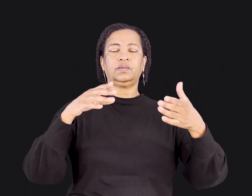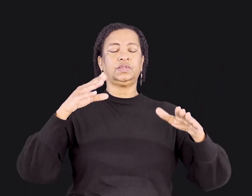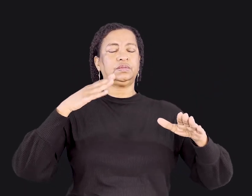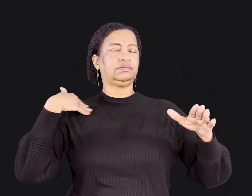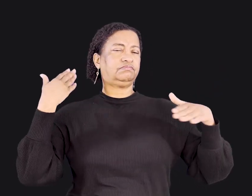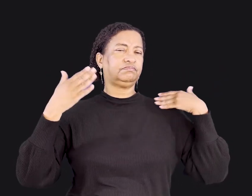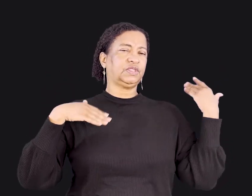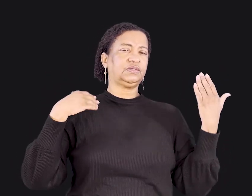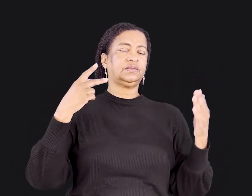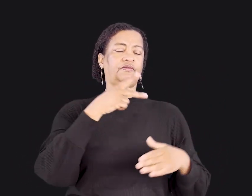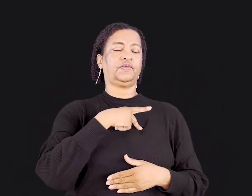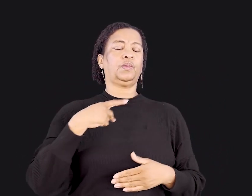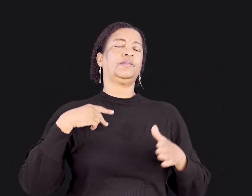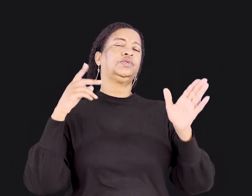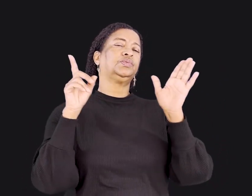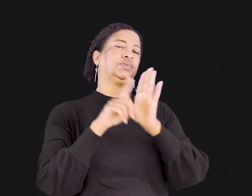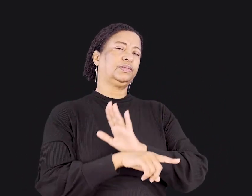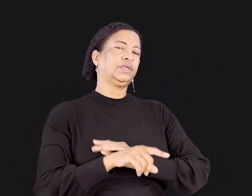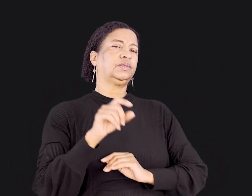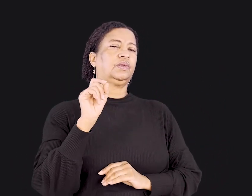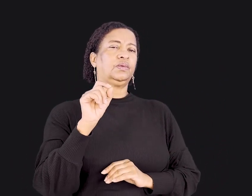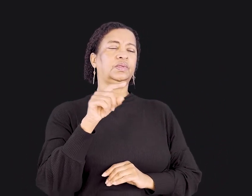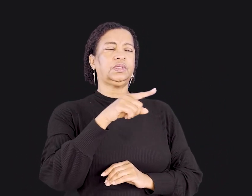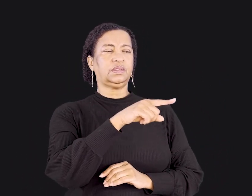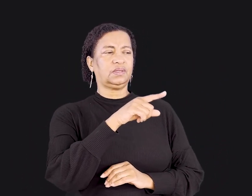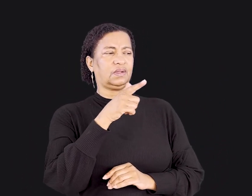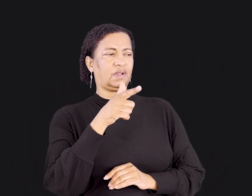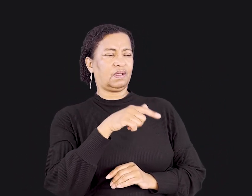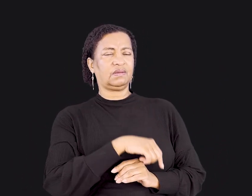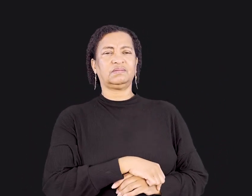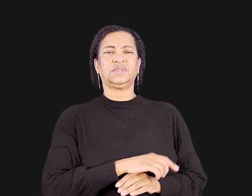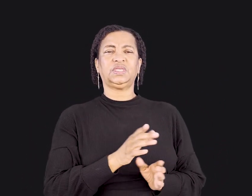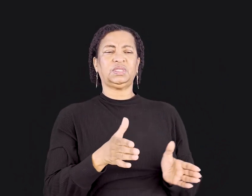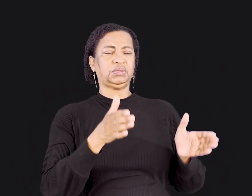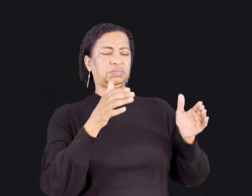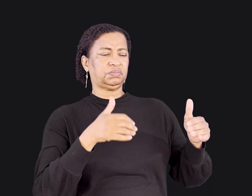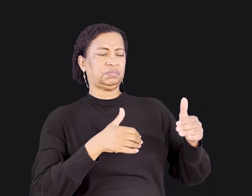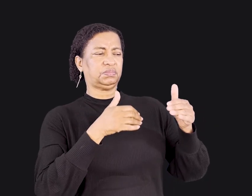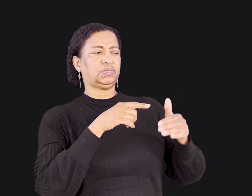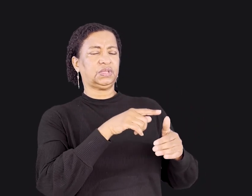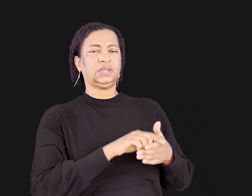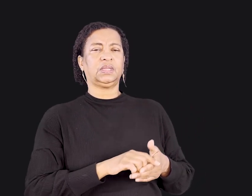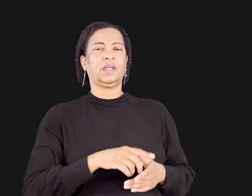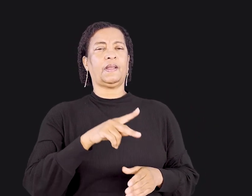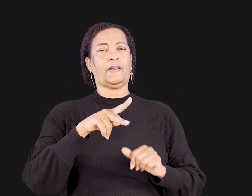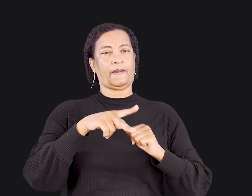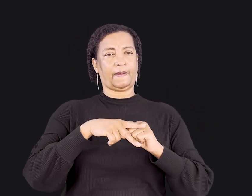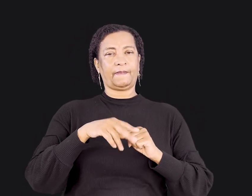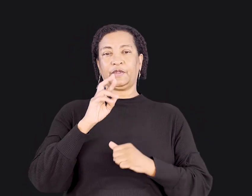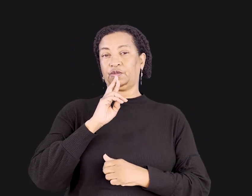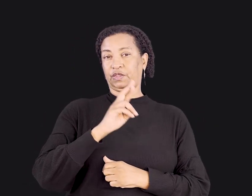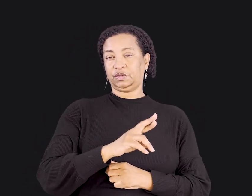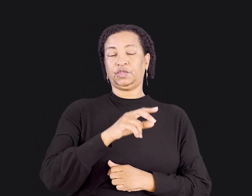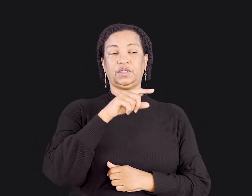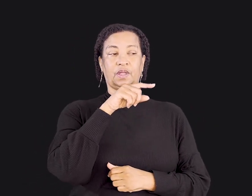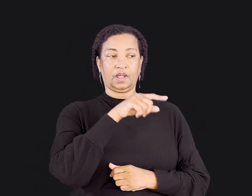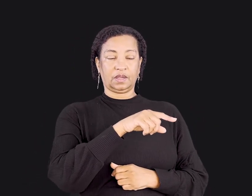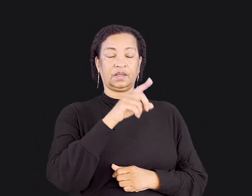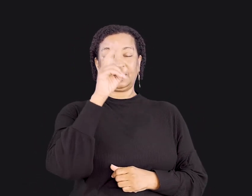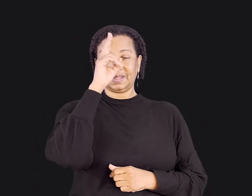pastor perguntou: mas o que são aqueles engradados ali? Aí São Pedro respondeu: ah, você